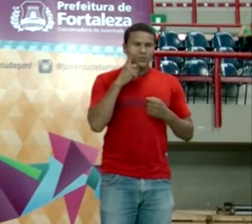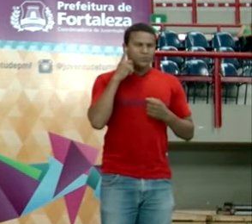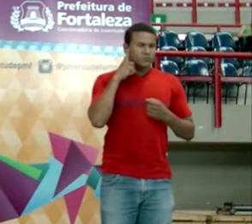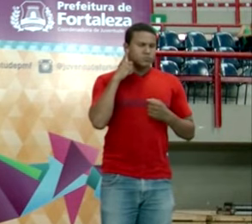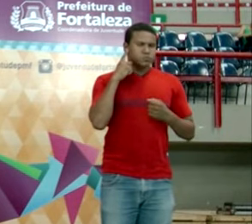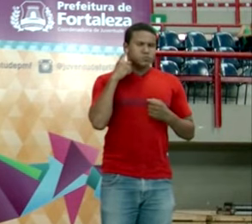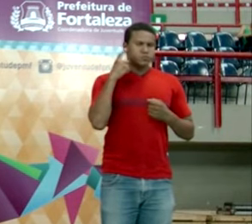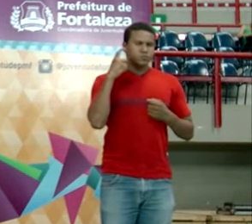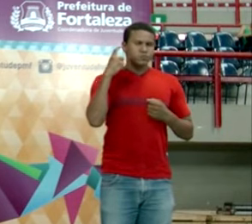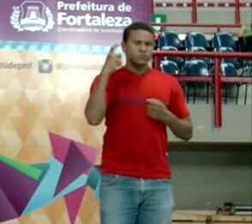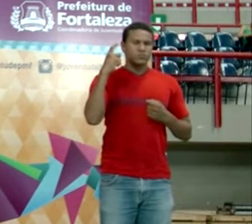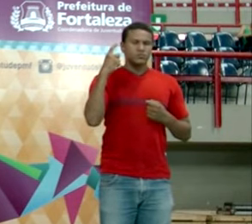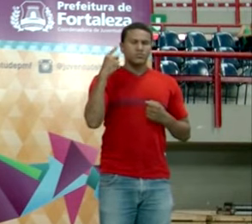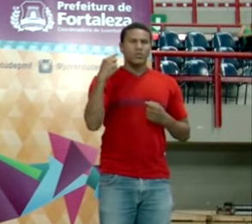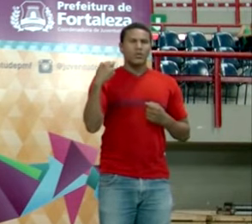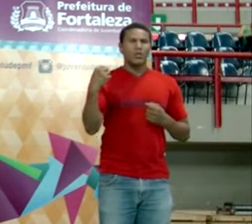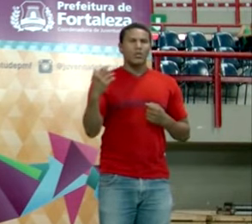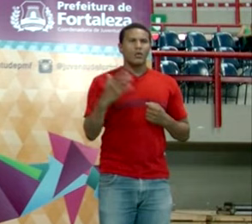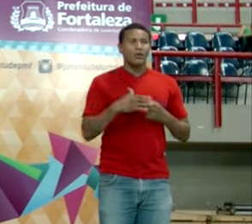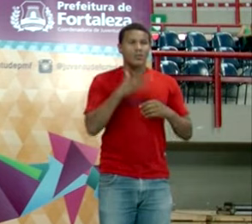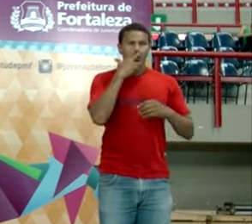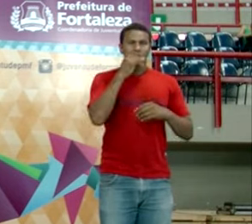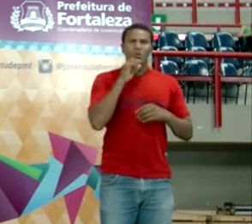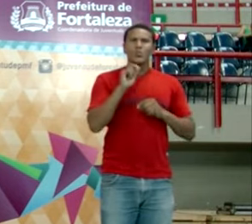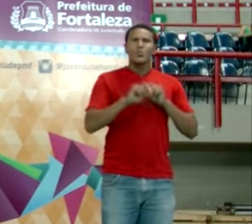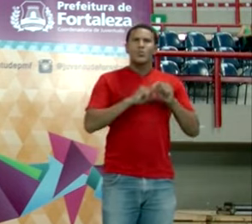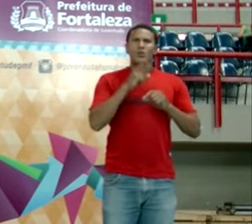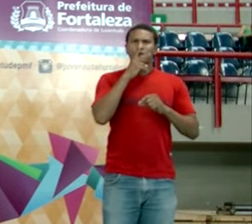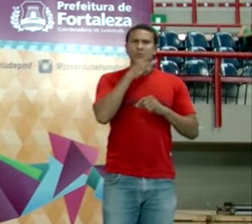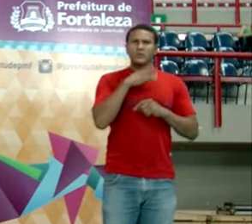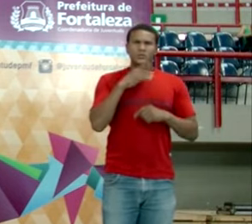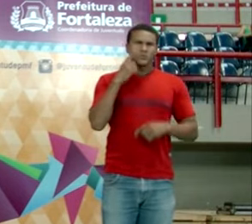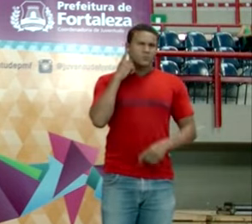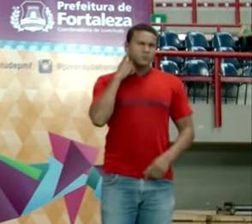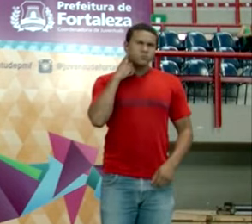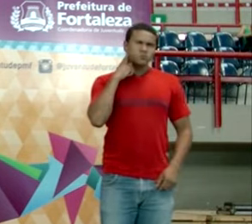E essa oscilação de frequência,